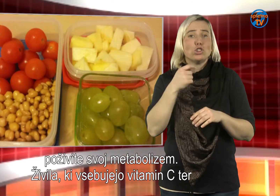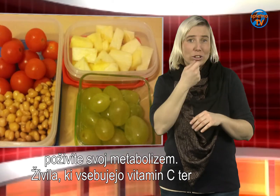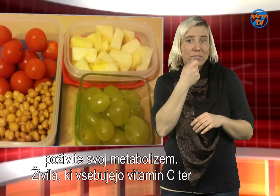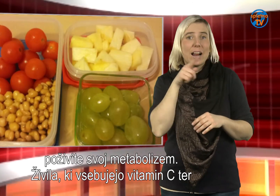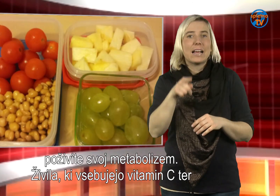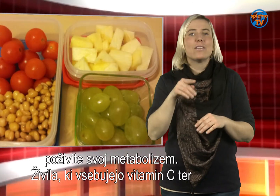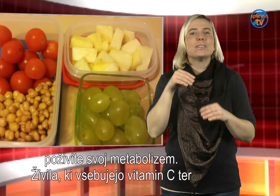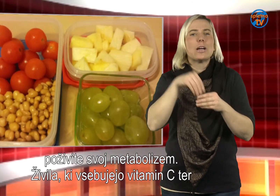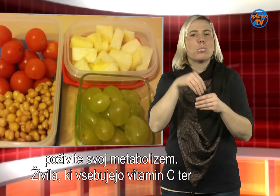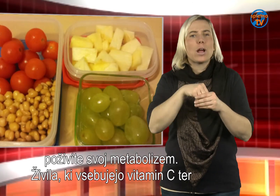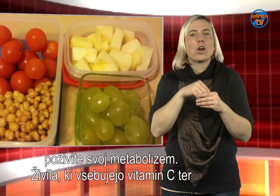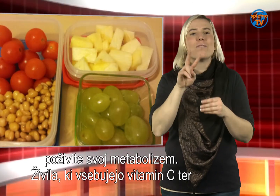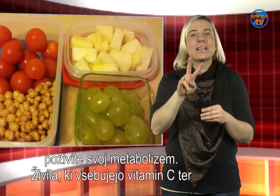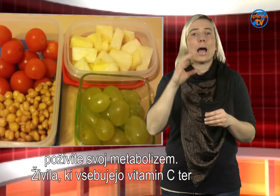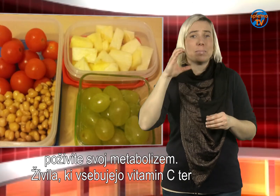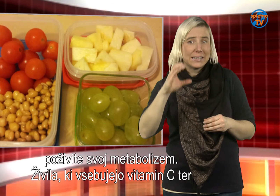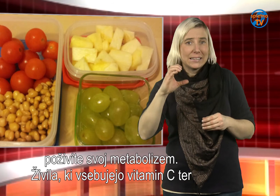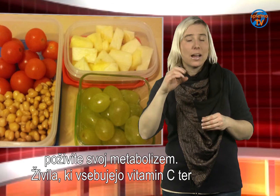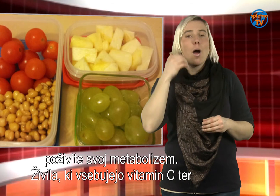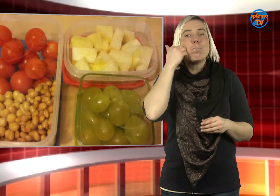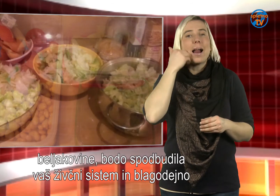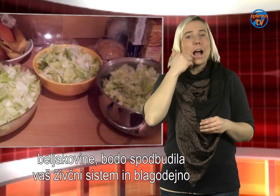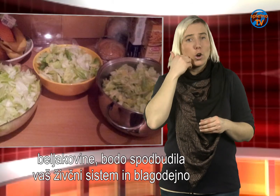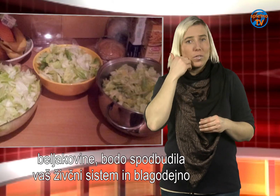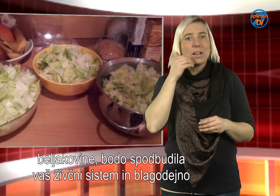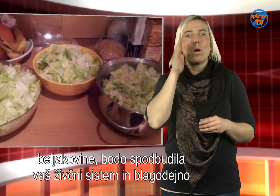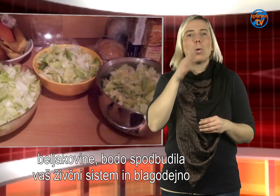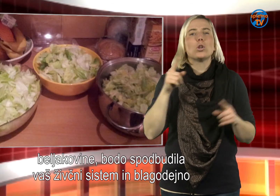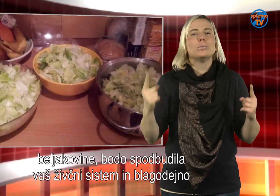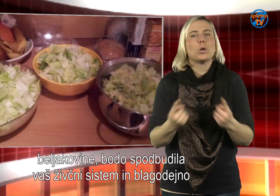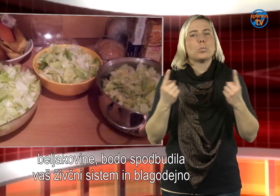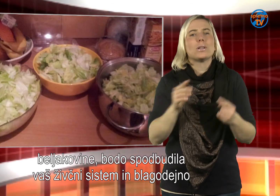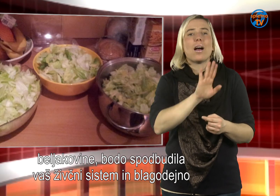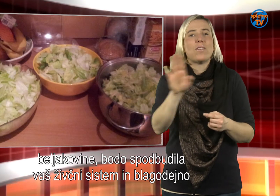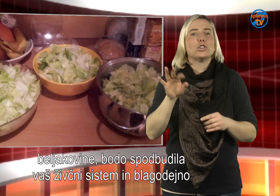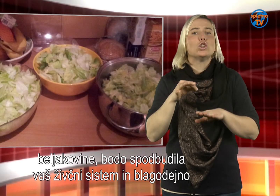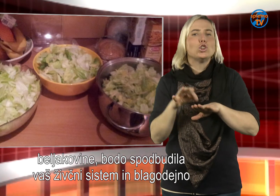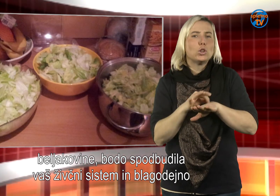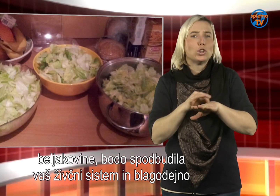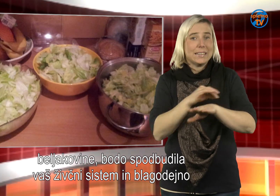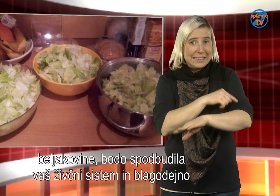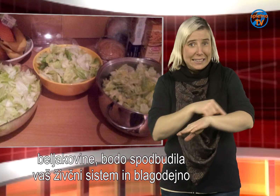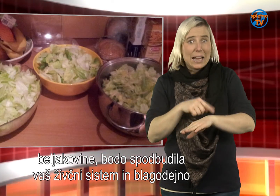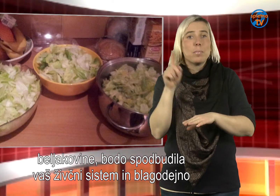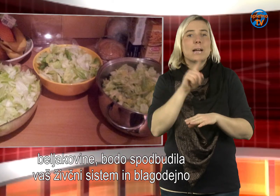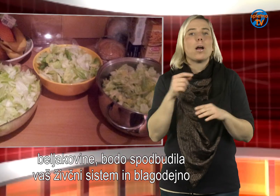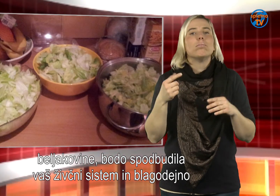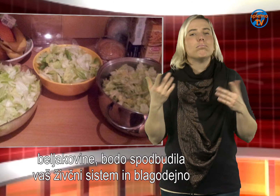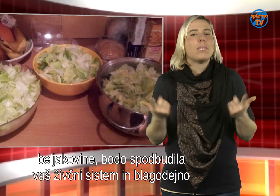Živila, ki vsebujejo vitamin C ter beljakovine, bodo spodbudila vaš živčni sistem in blagodejno učinkovala na